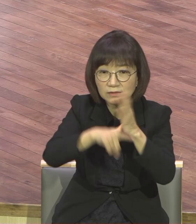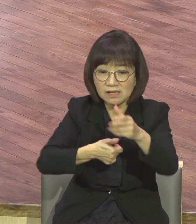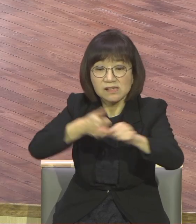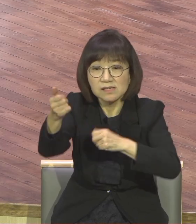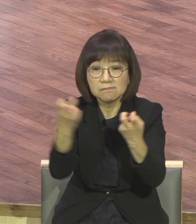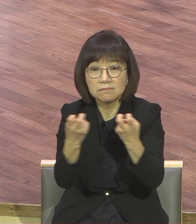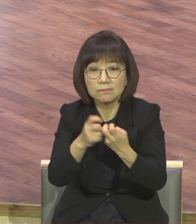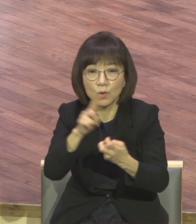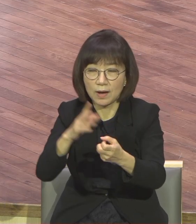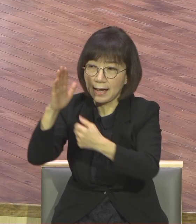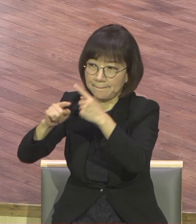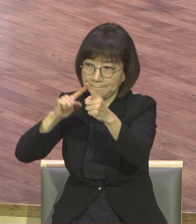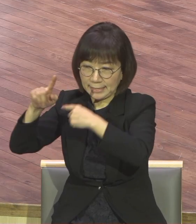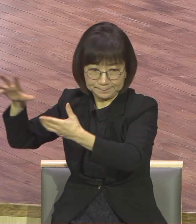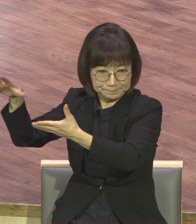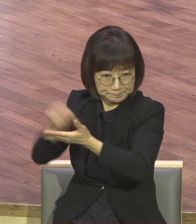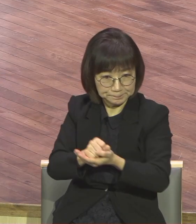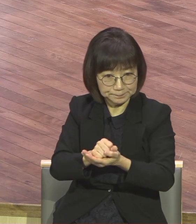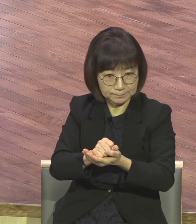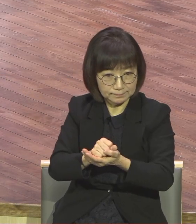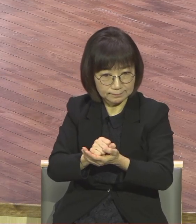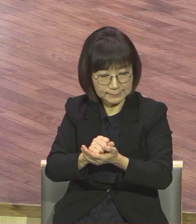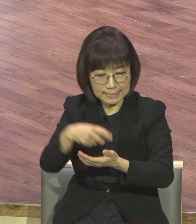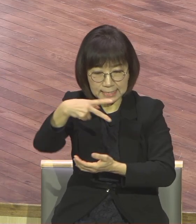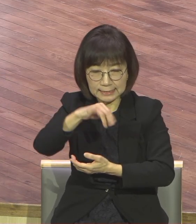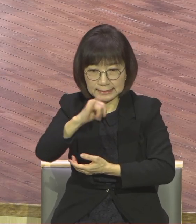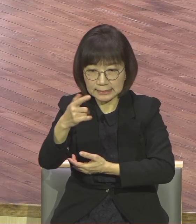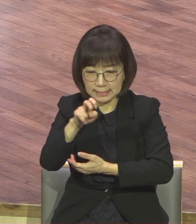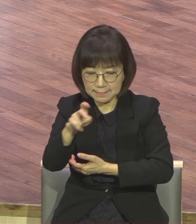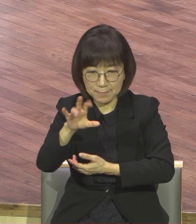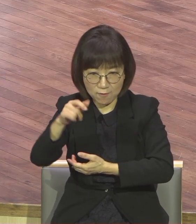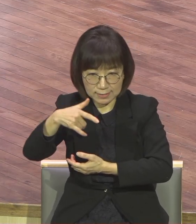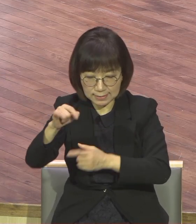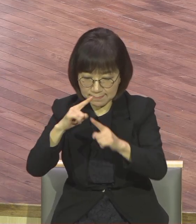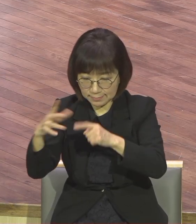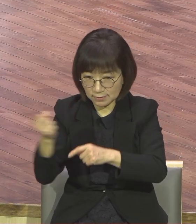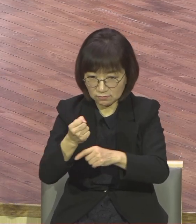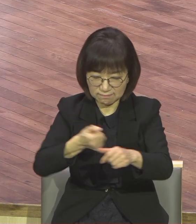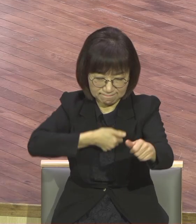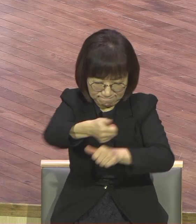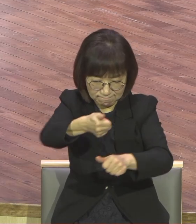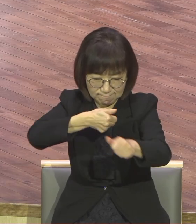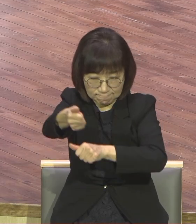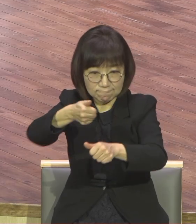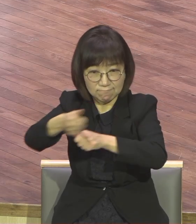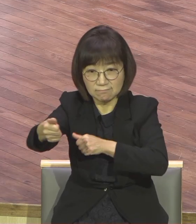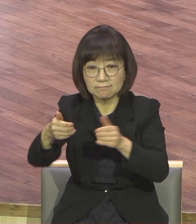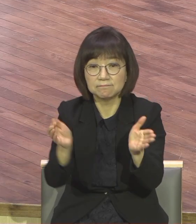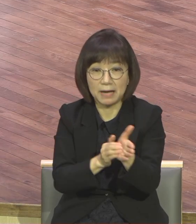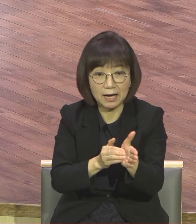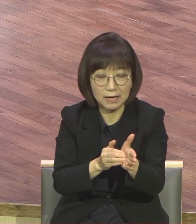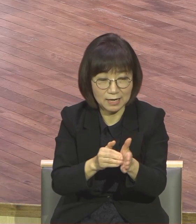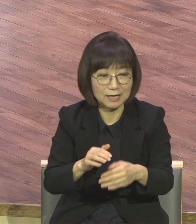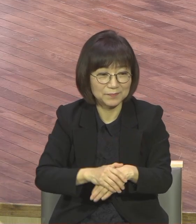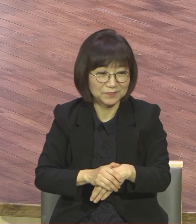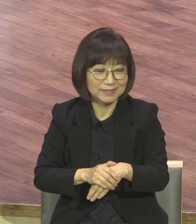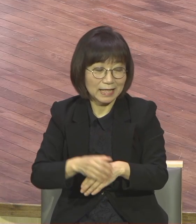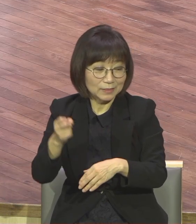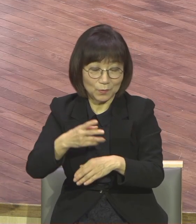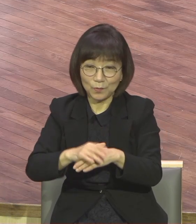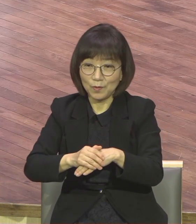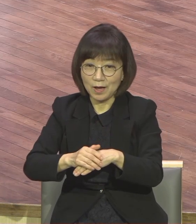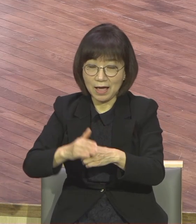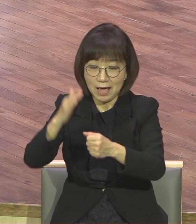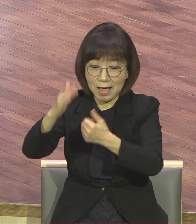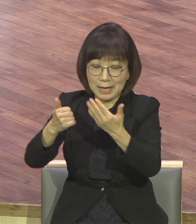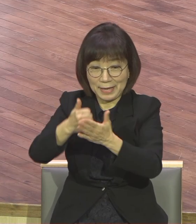다 물리쳐버려요. 신명기 하나님 말씀 가지고 다 물리쳐버려요. 사도 바울이 언급한 하나님의 전신